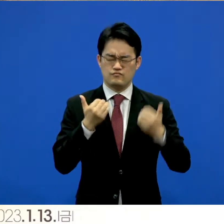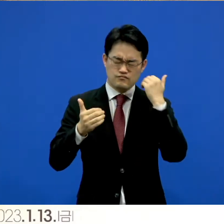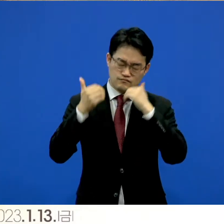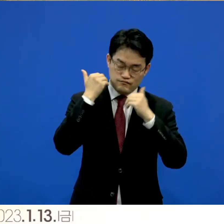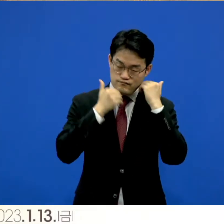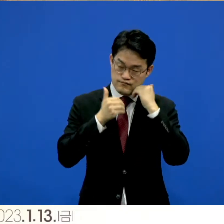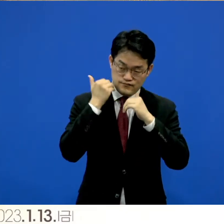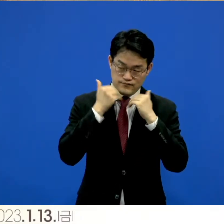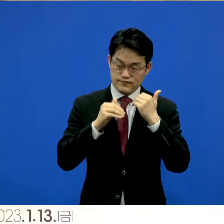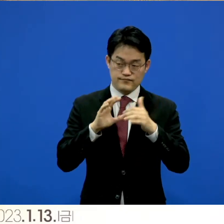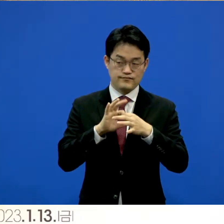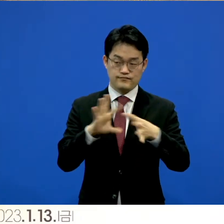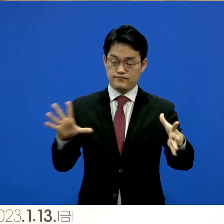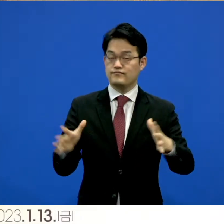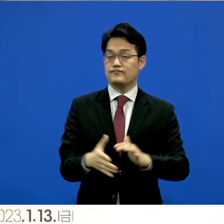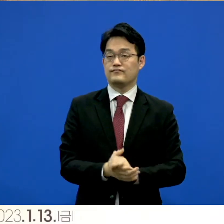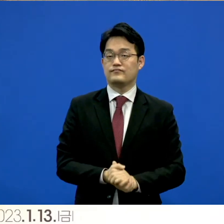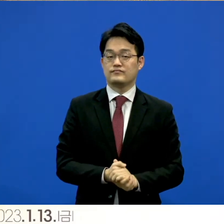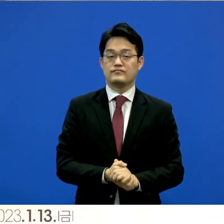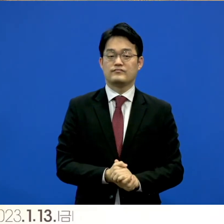누구든지.